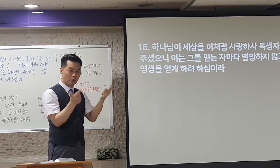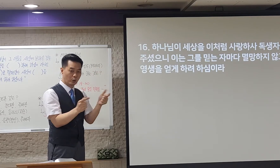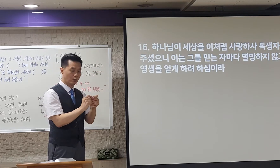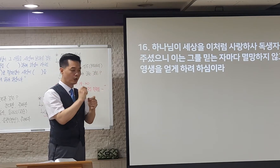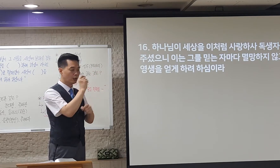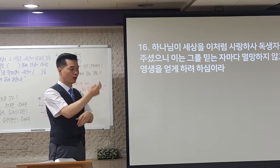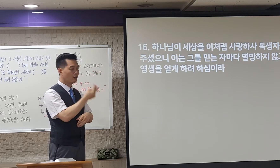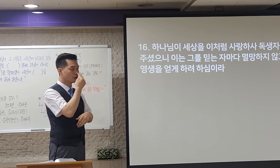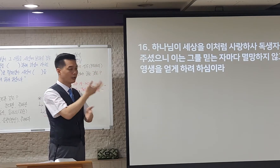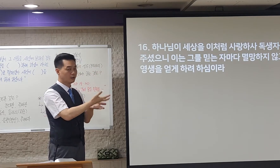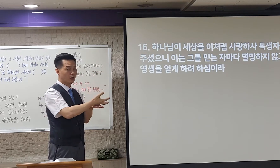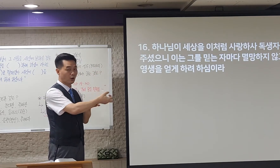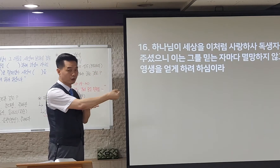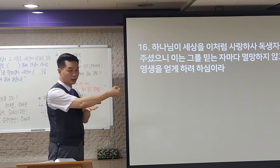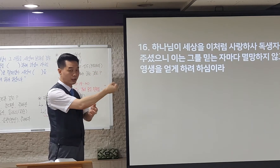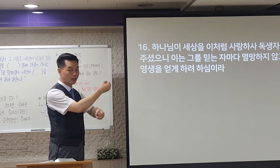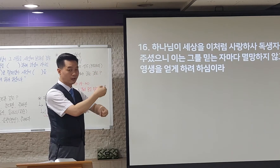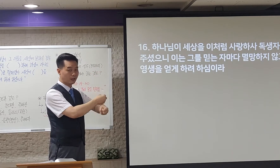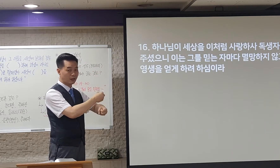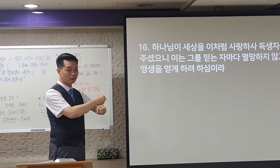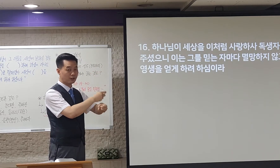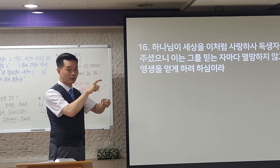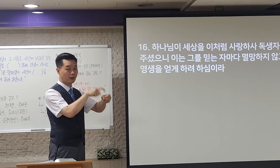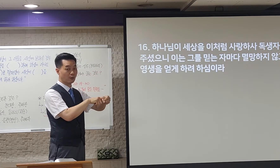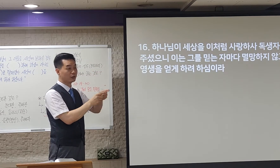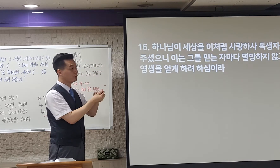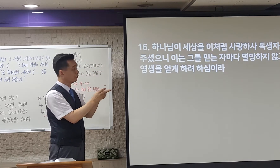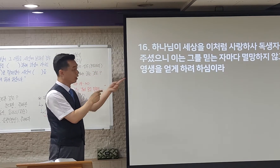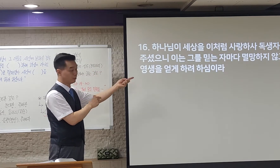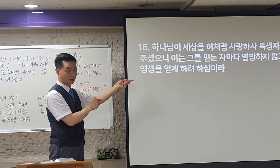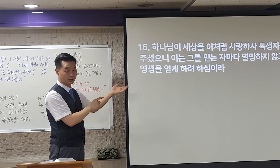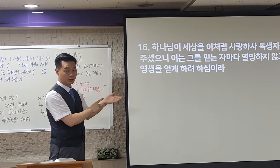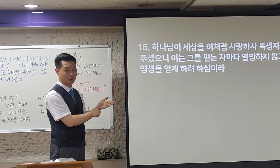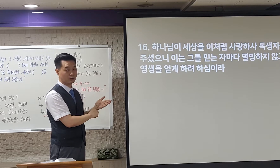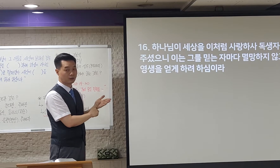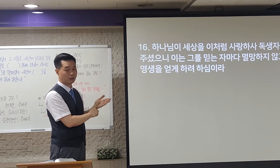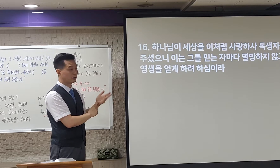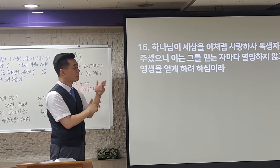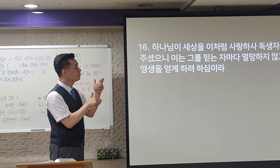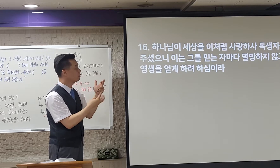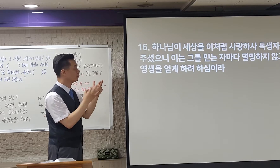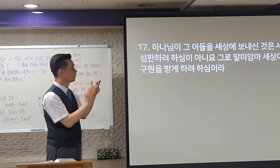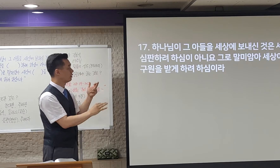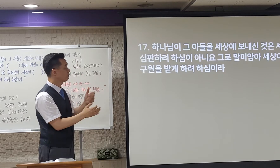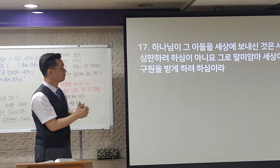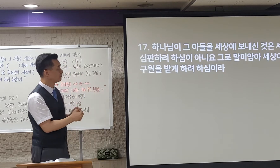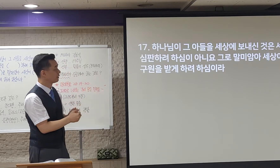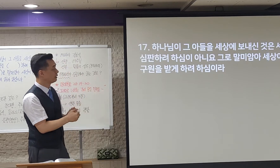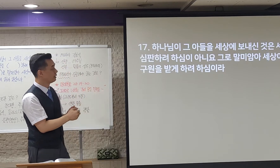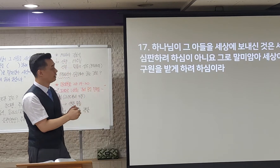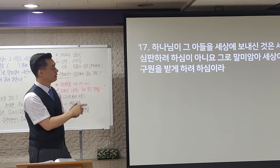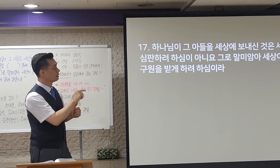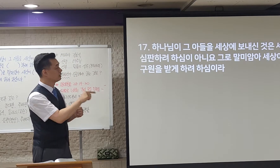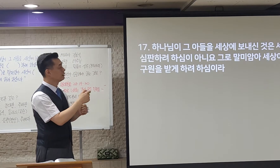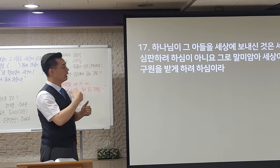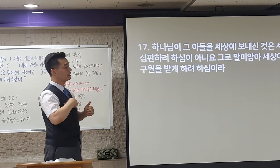않고 영생을 얻게 하게 해주겠다는 목적이 여기 나옵니다. 17절도 보세요. 그